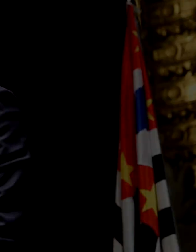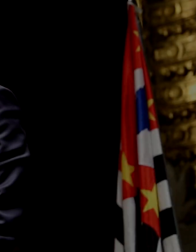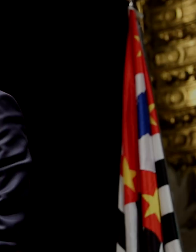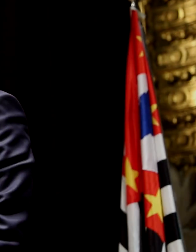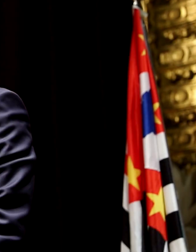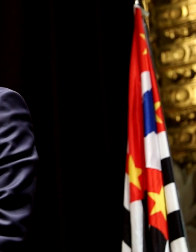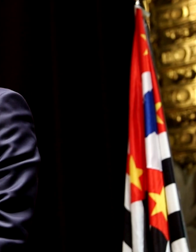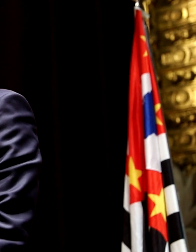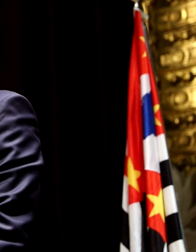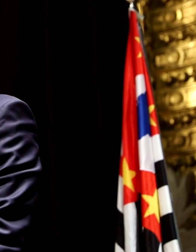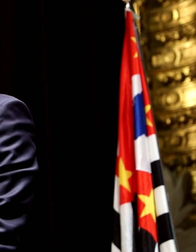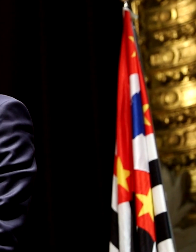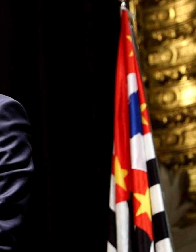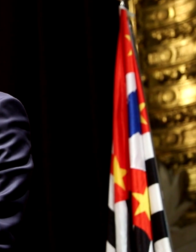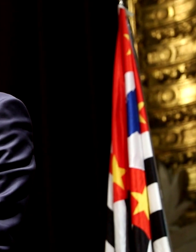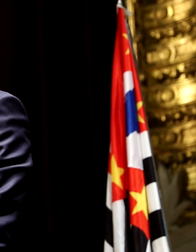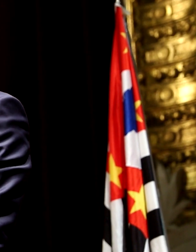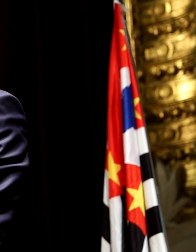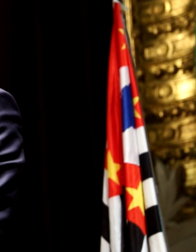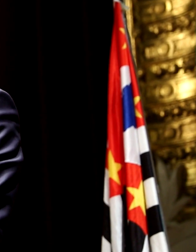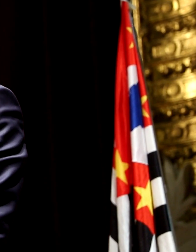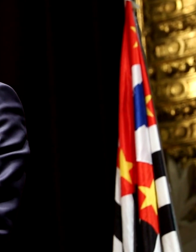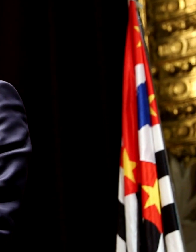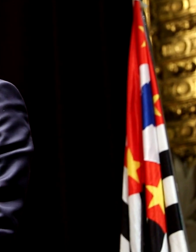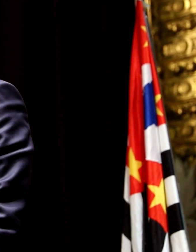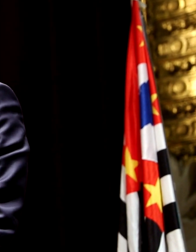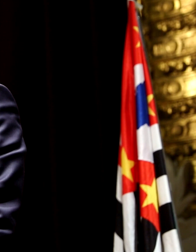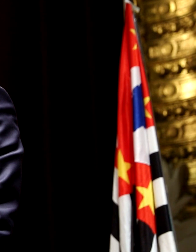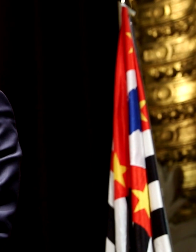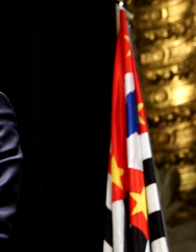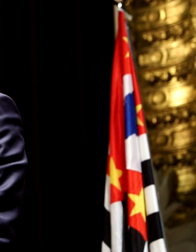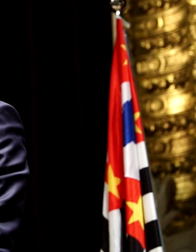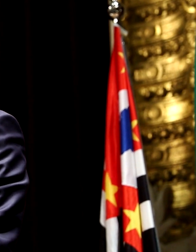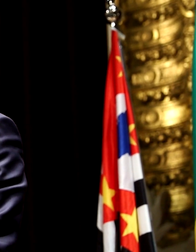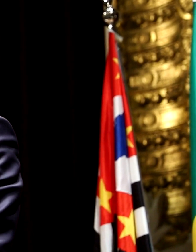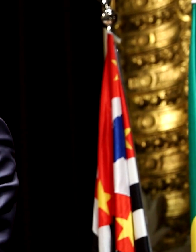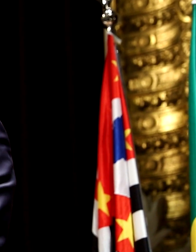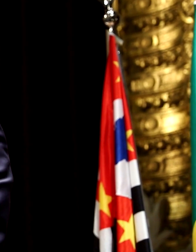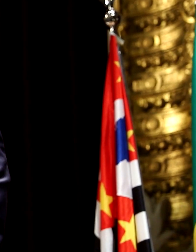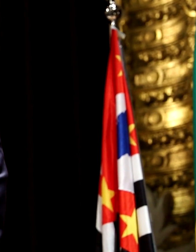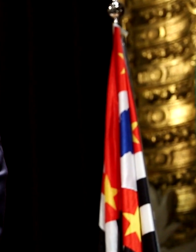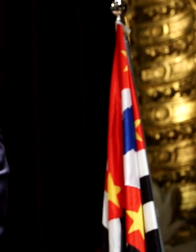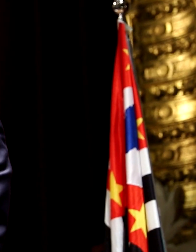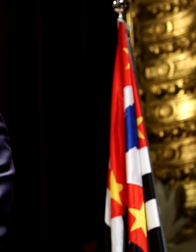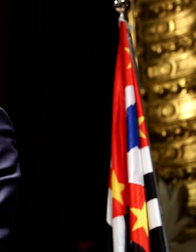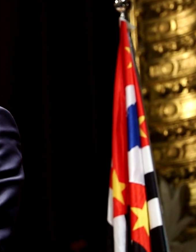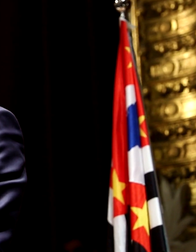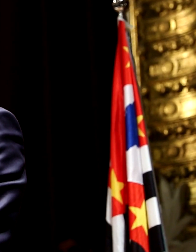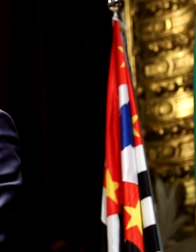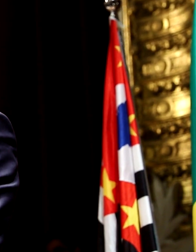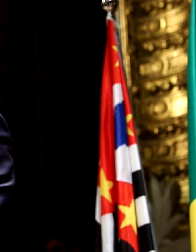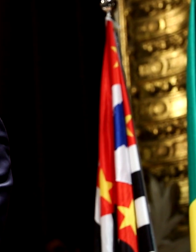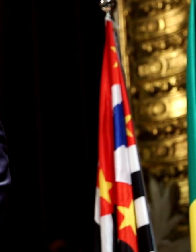assumam o compromisso que o Ministério Público de São Paulo é e sempre será forte,